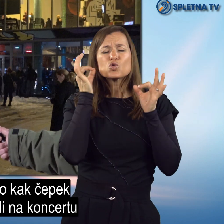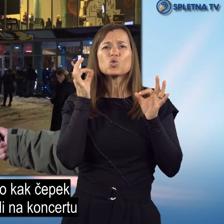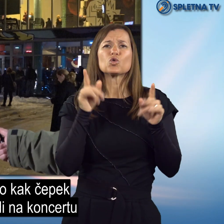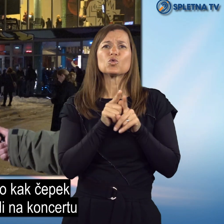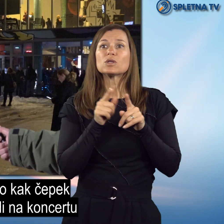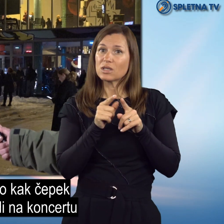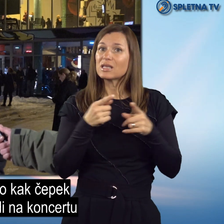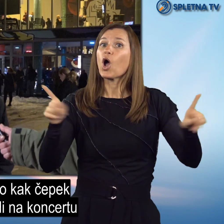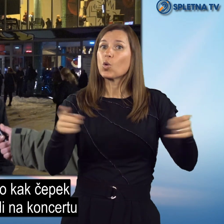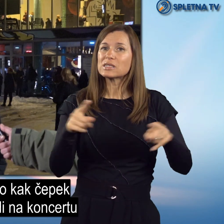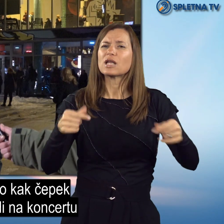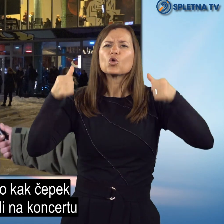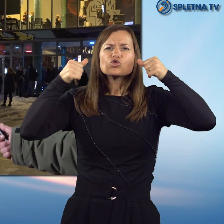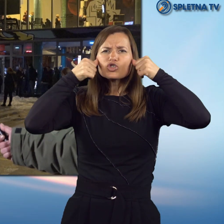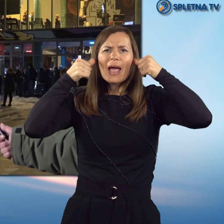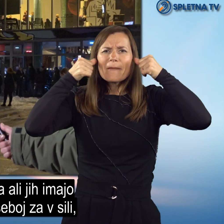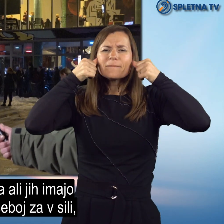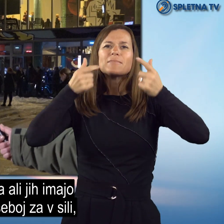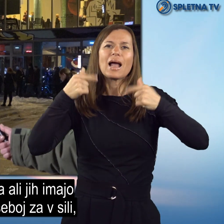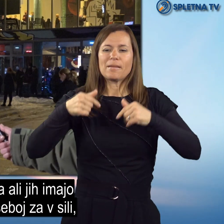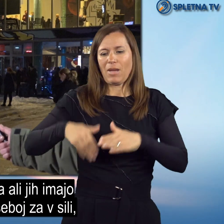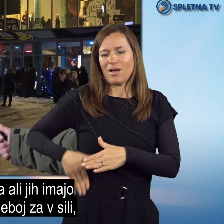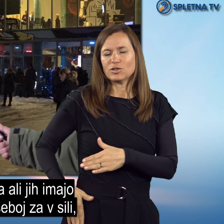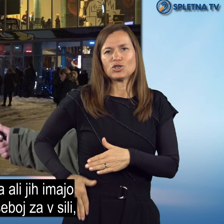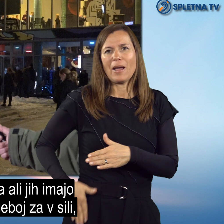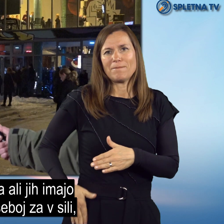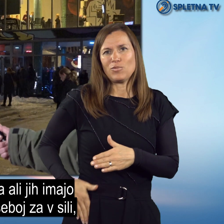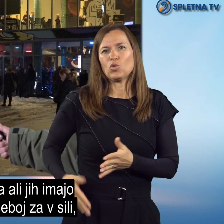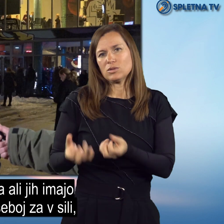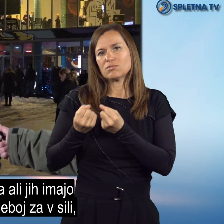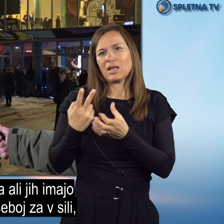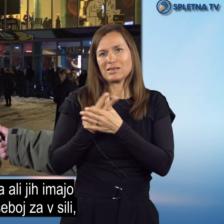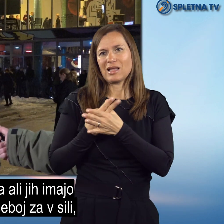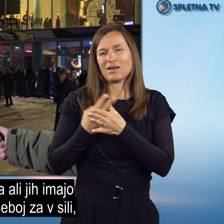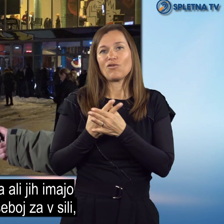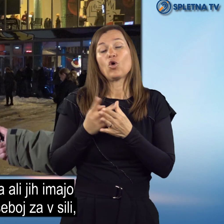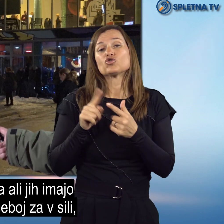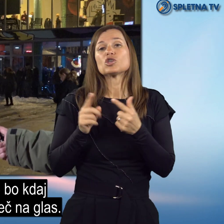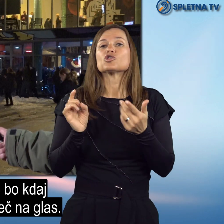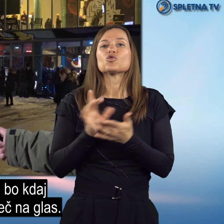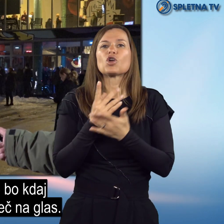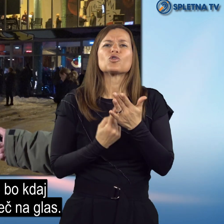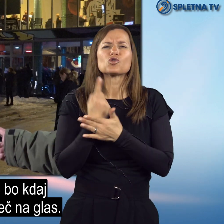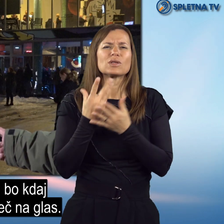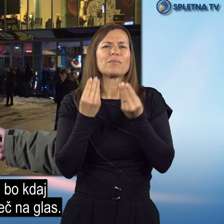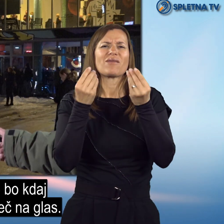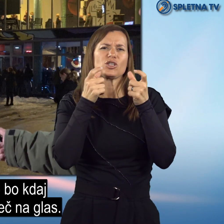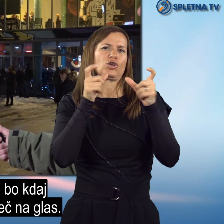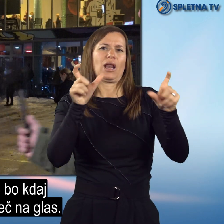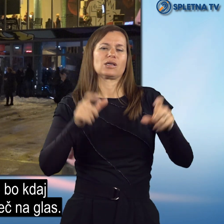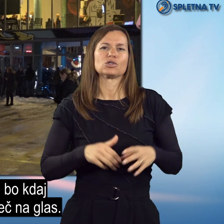kdaj tudi na koncertu noter, ali pa jih imajo vsaj za zraven, za usili, če bo pač preveč na